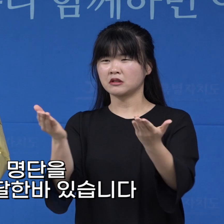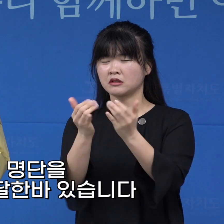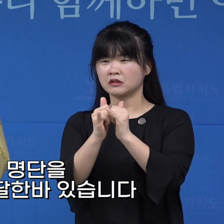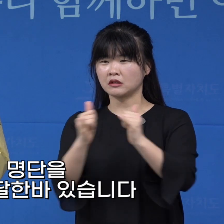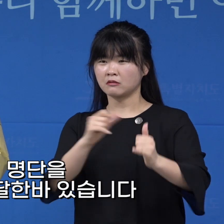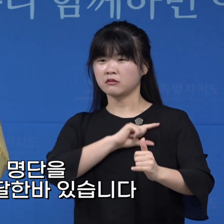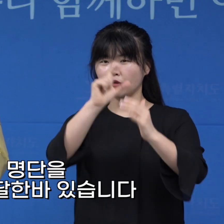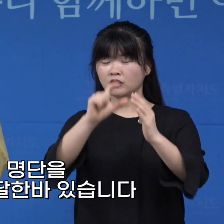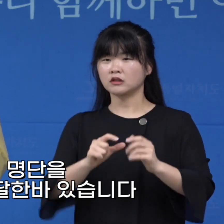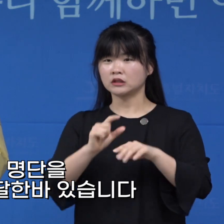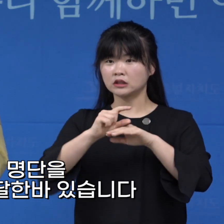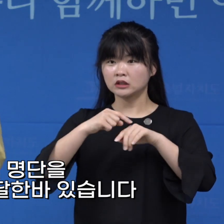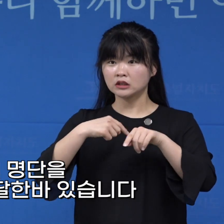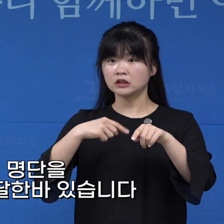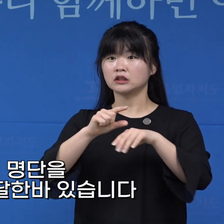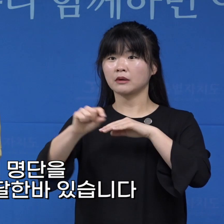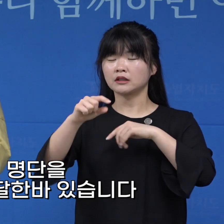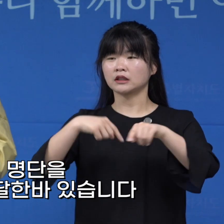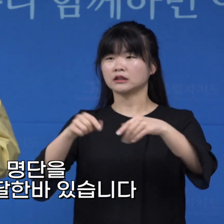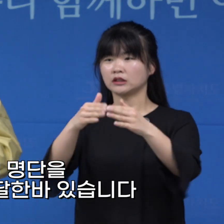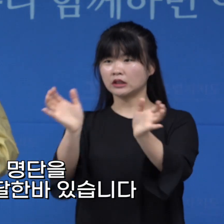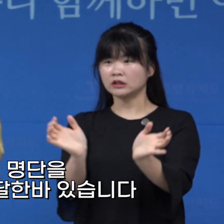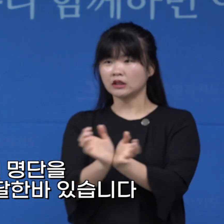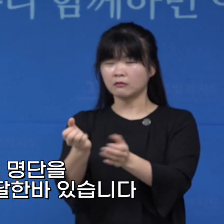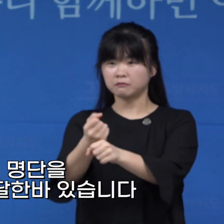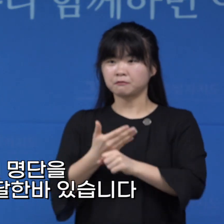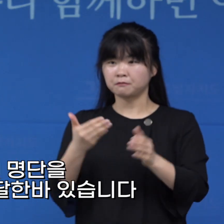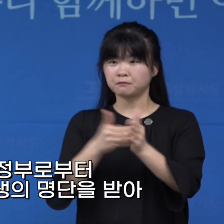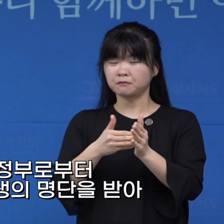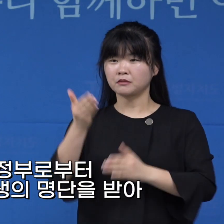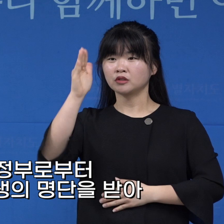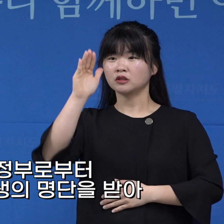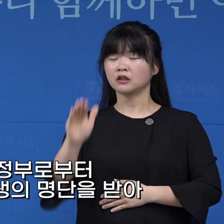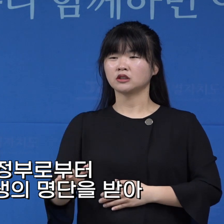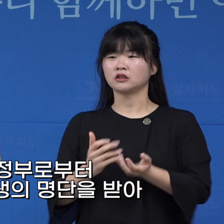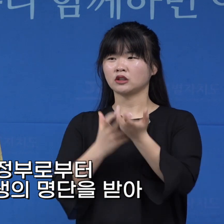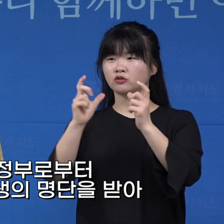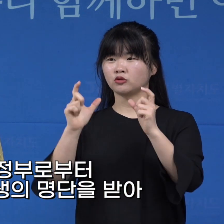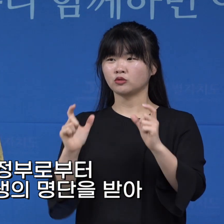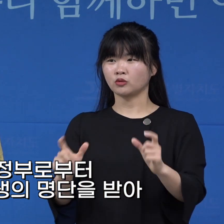명단을 각 지방자치단체에 전달한 바 있습니다. 하지만 제주도는